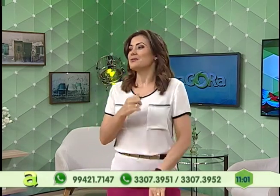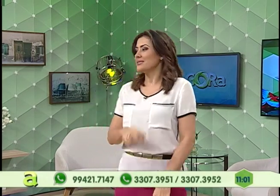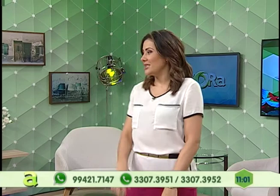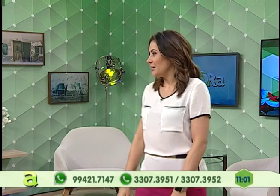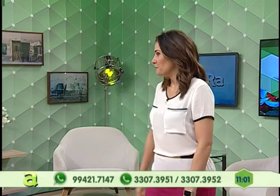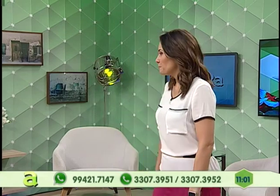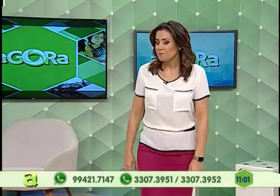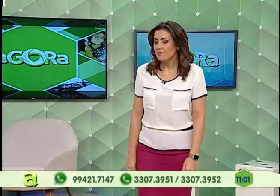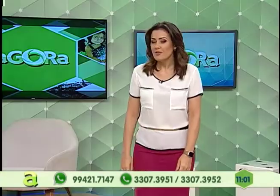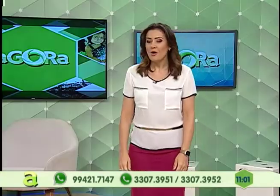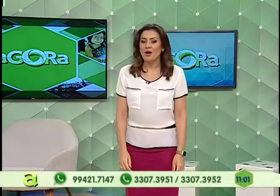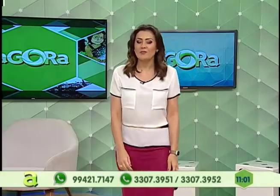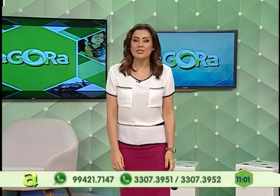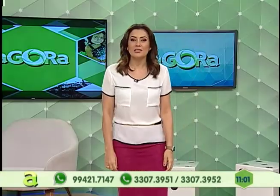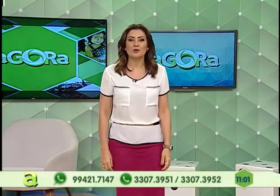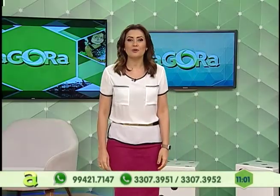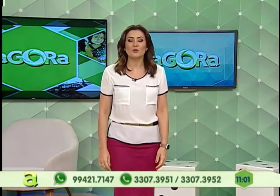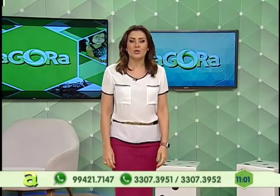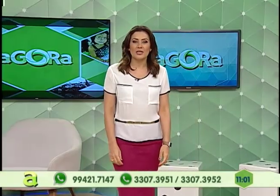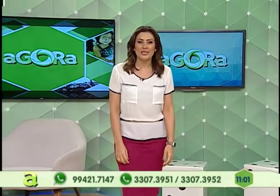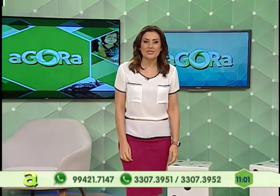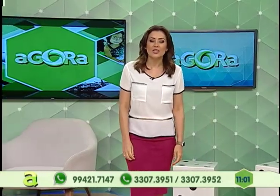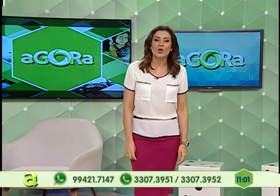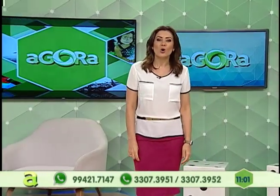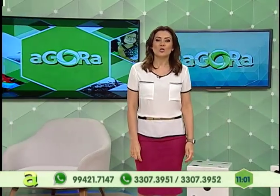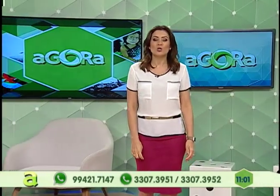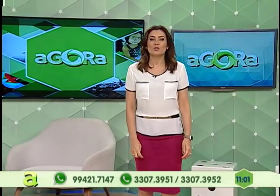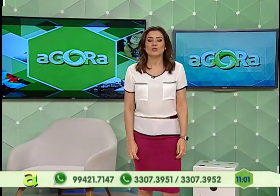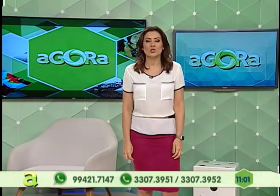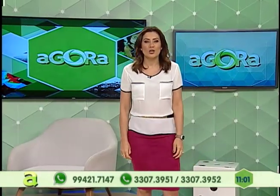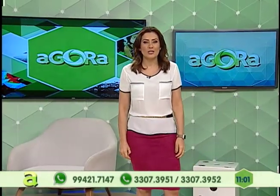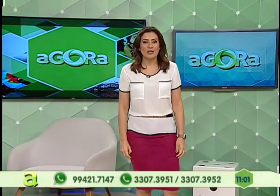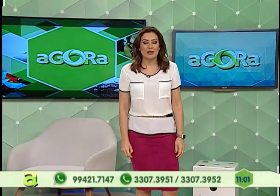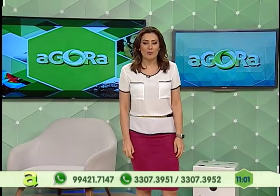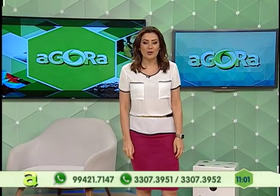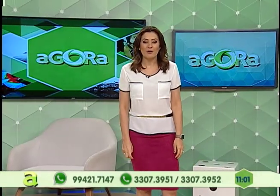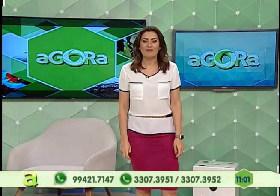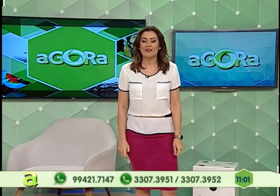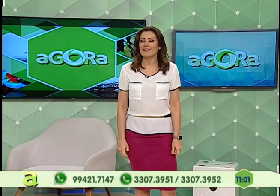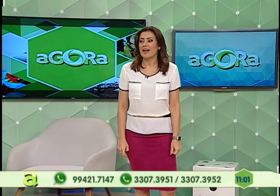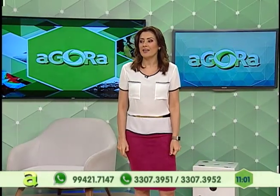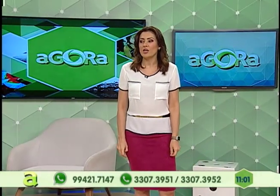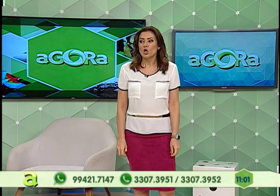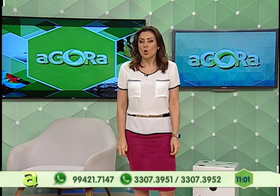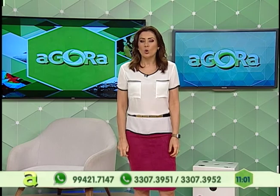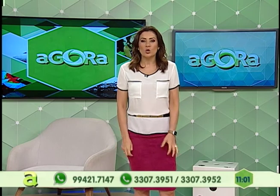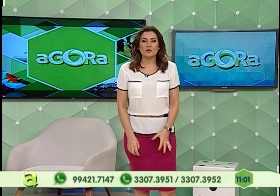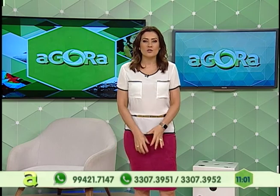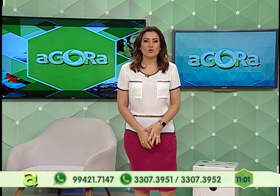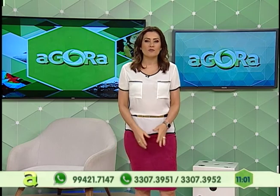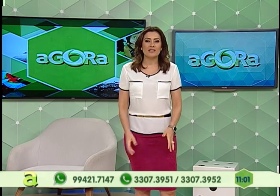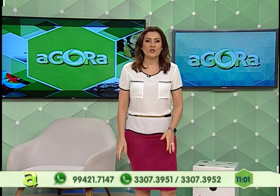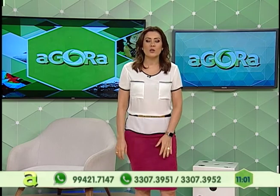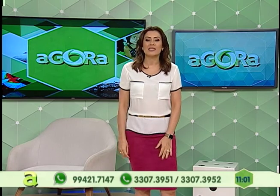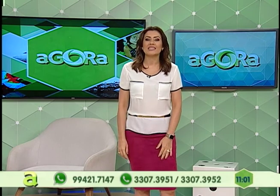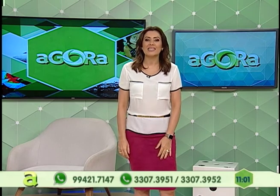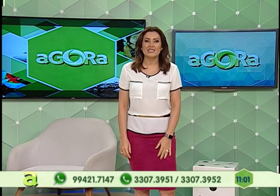sim. Olha, você que tem do outro lado, hoje é terça. Hoje nós temos a Geane. Daqui a pouquinho ela vai entrar aqui com todas as novidades lá da Três